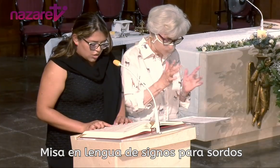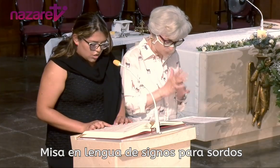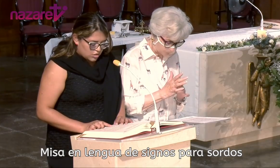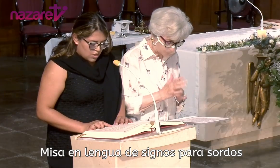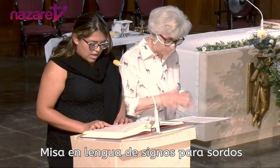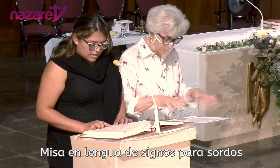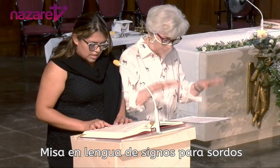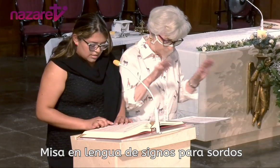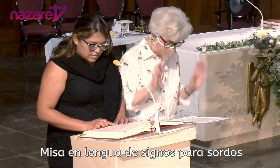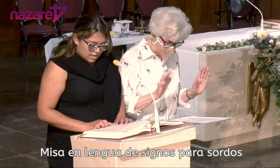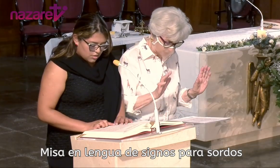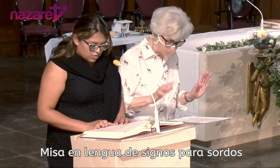Dios lo ha exaltado